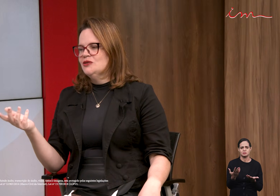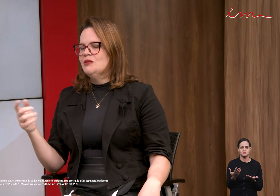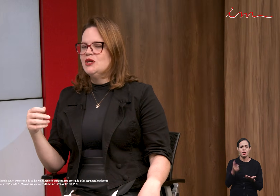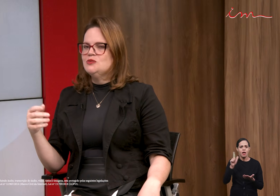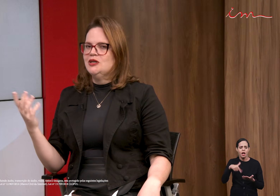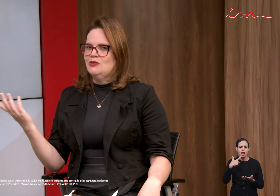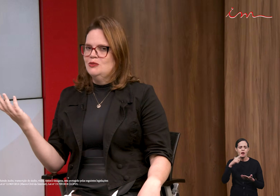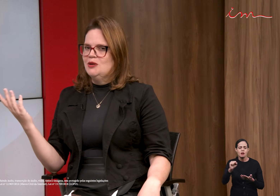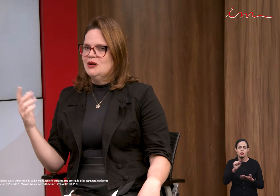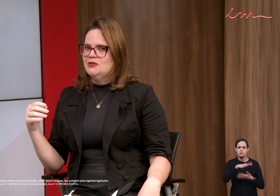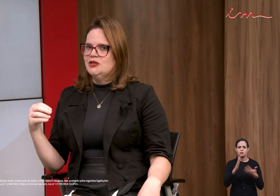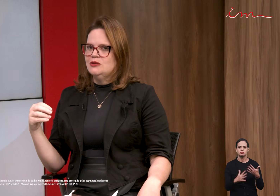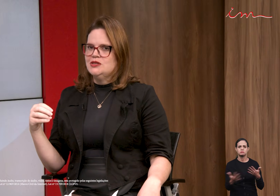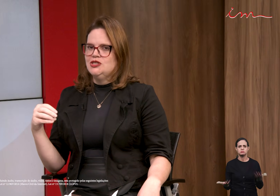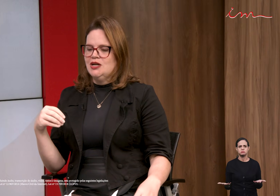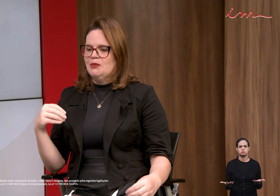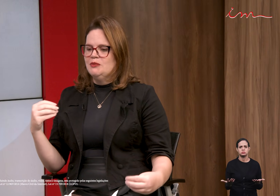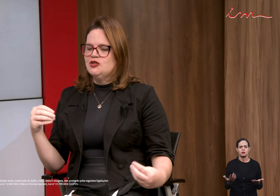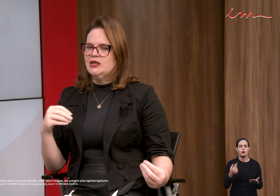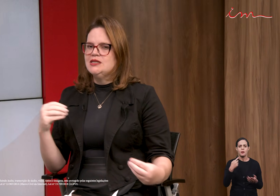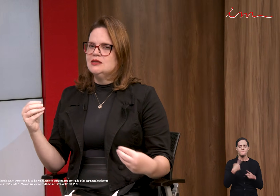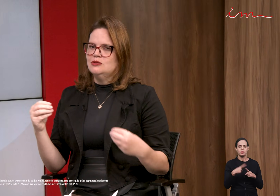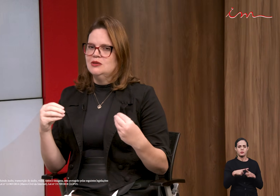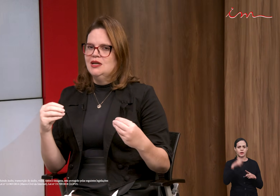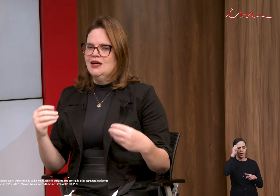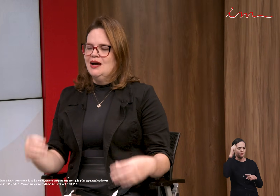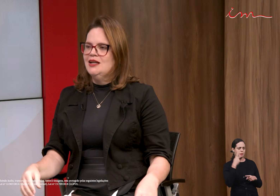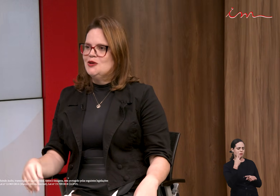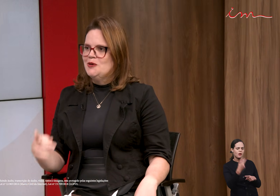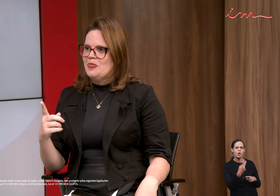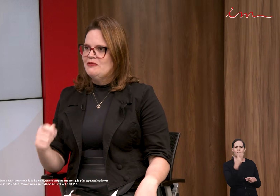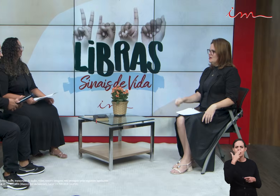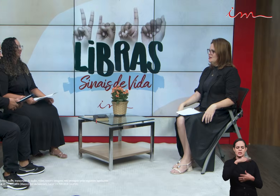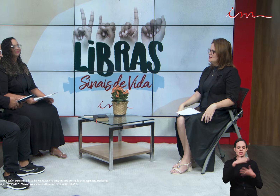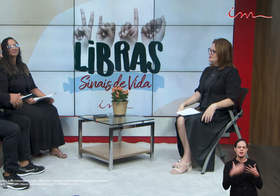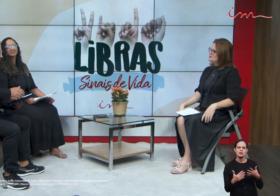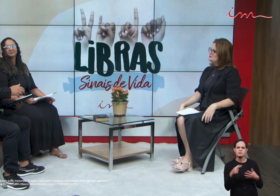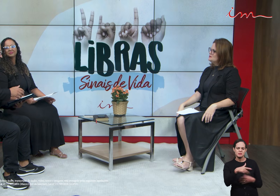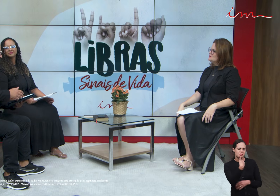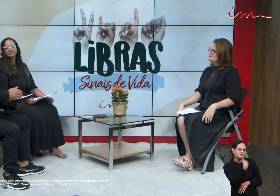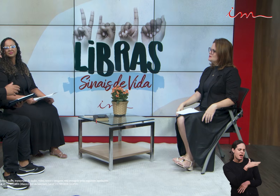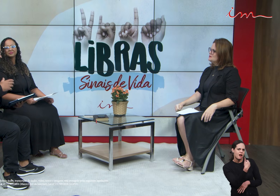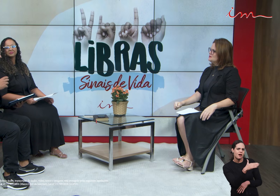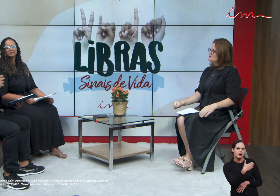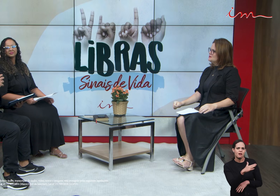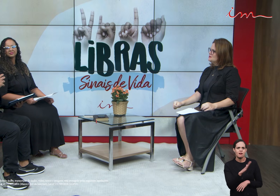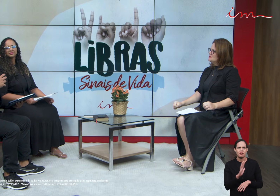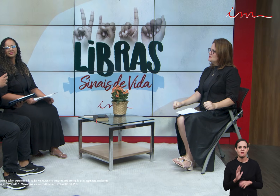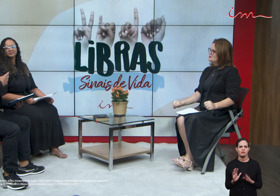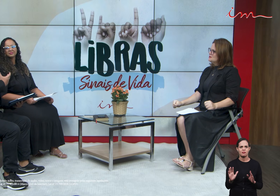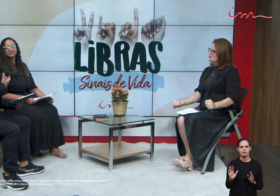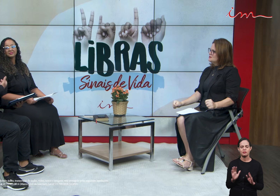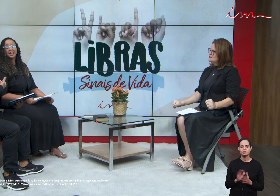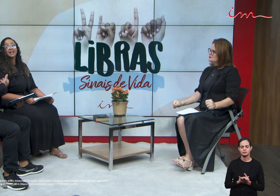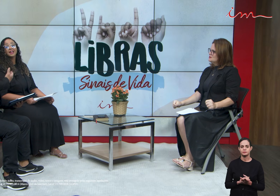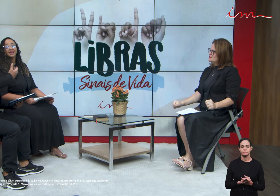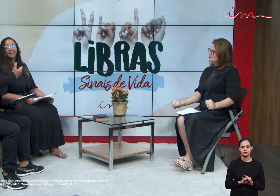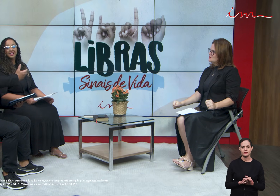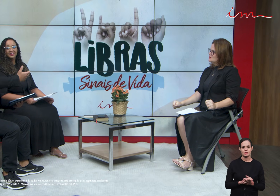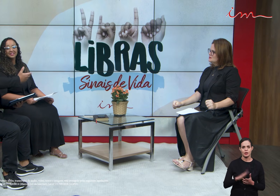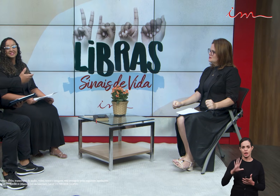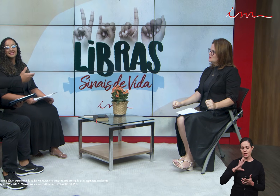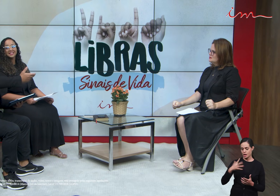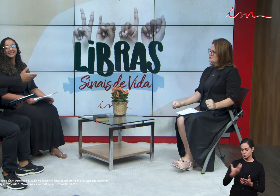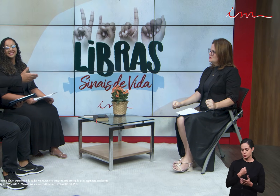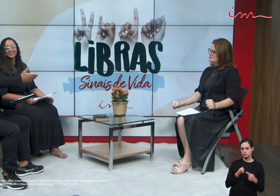esses questionamentos, porque, como a Mabel já trouxe, a gente acaba marginalizando a língua. Até porque esse ensino aqui não é só para essa salvação